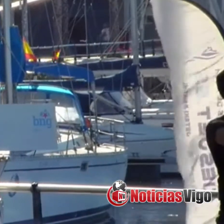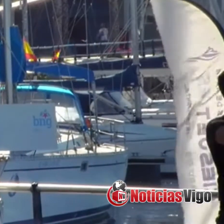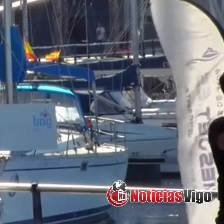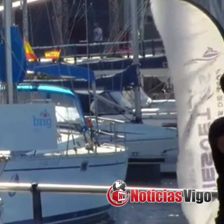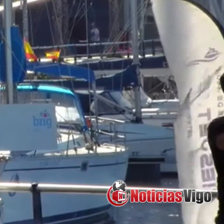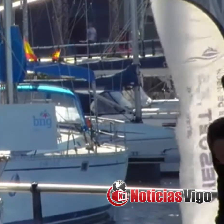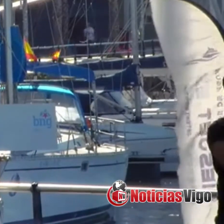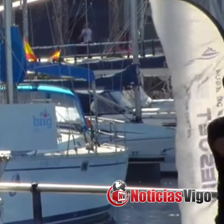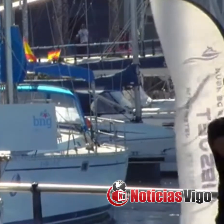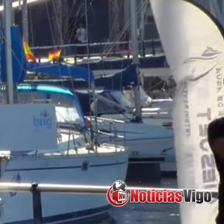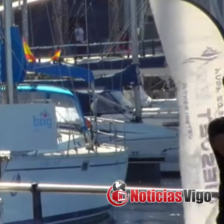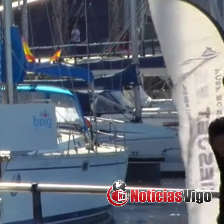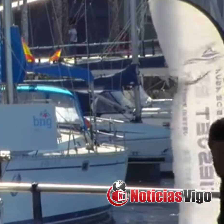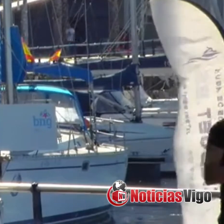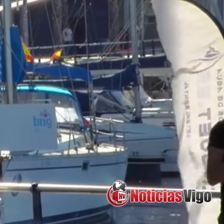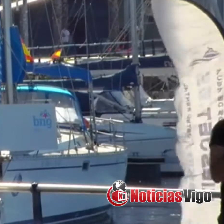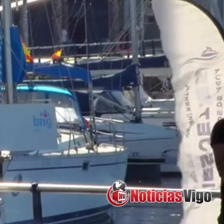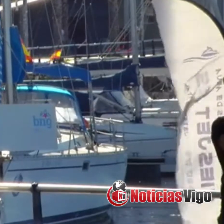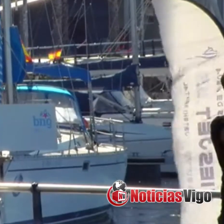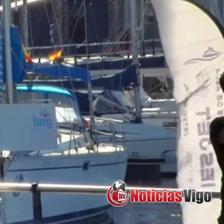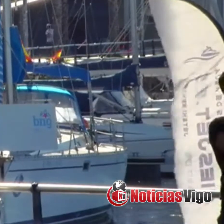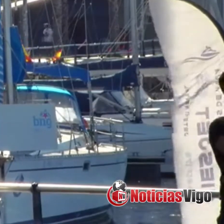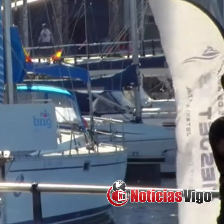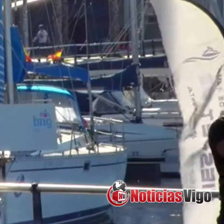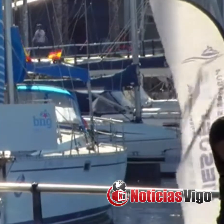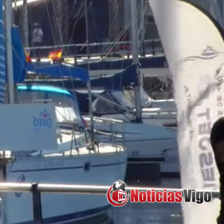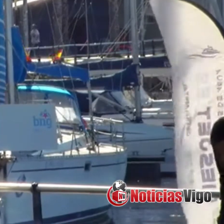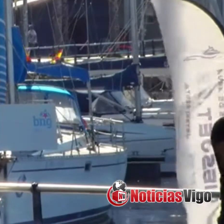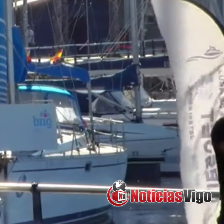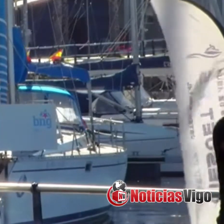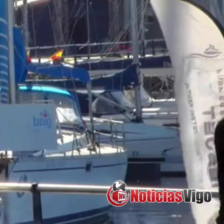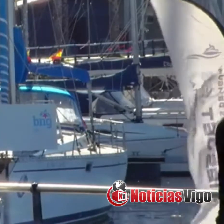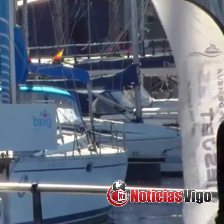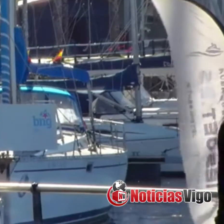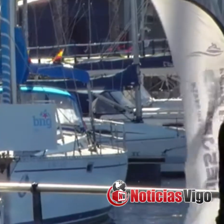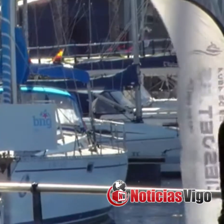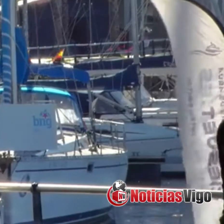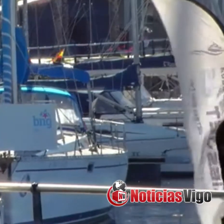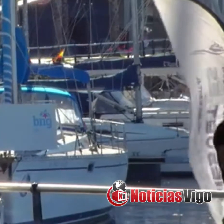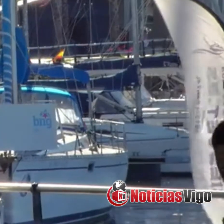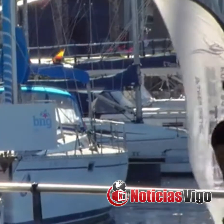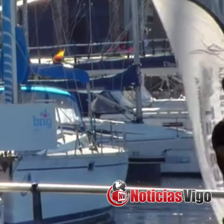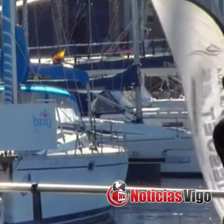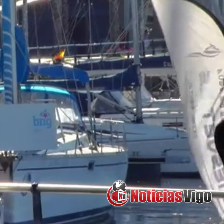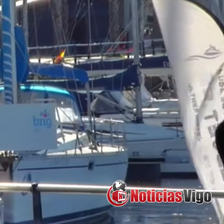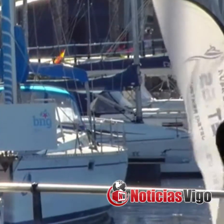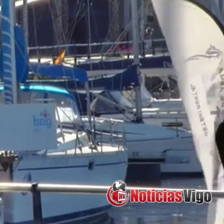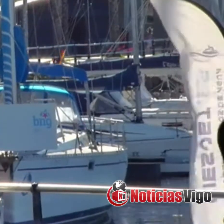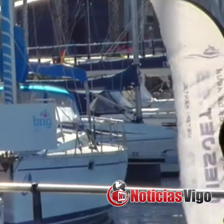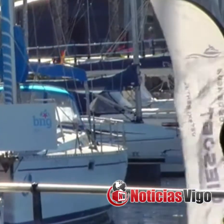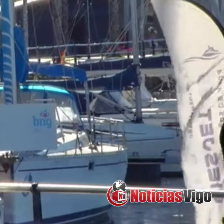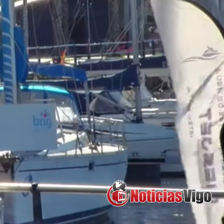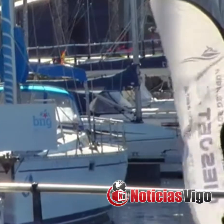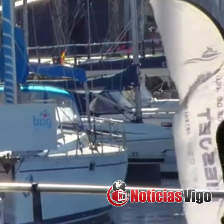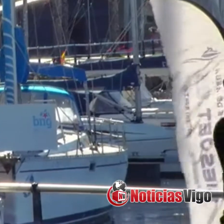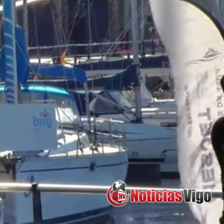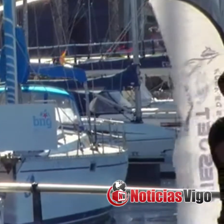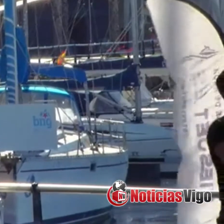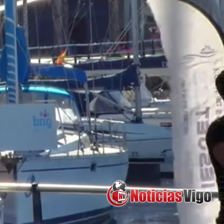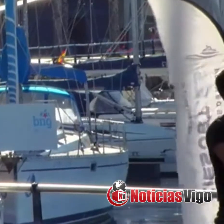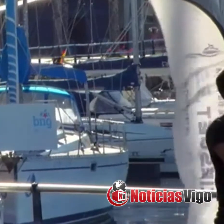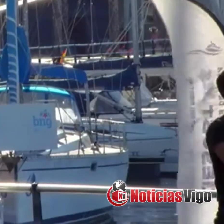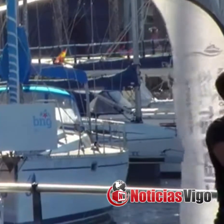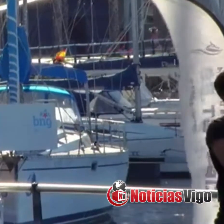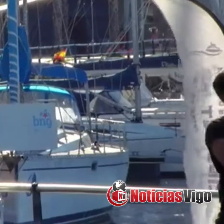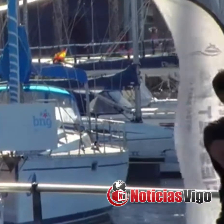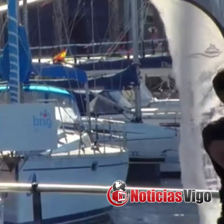humanidade, coherencia, incansable traballadora, comprometida co feminismo, coa xustiza social, a ecoloxía, a lingua, a